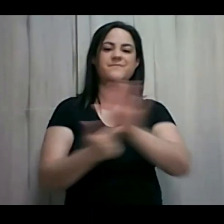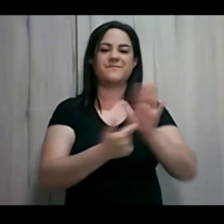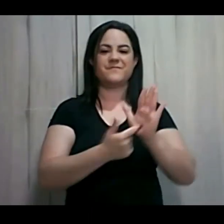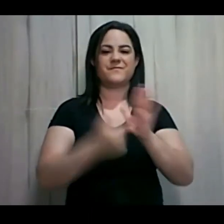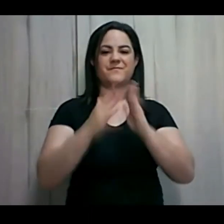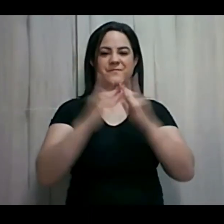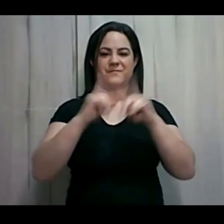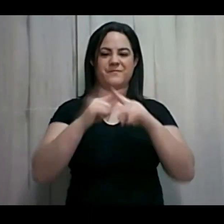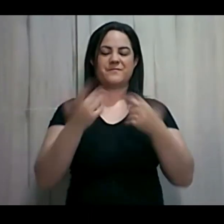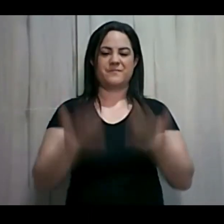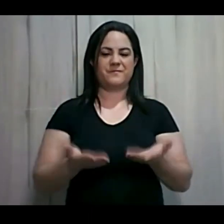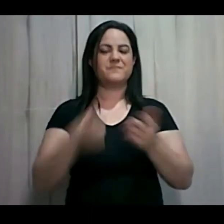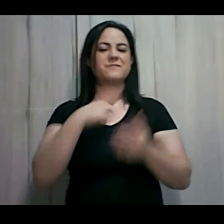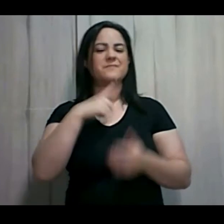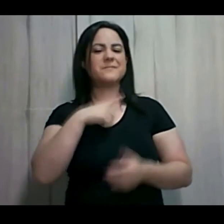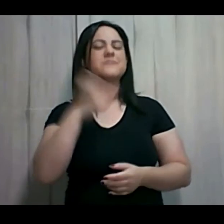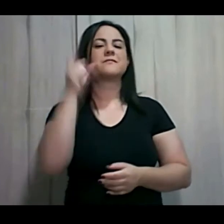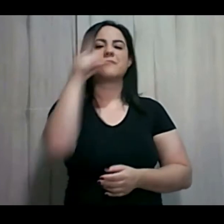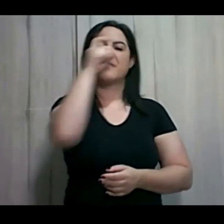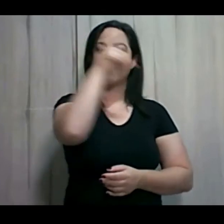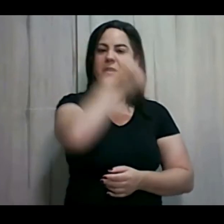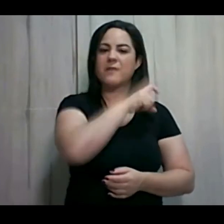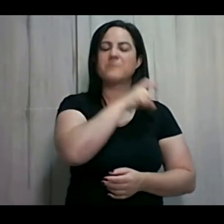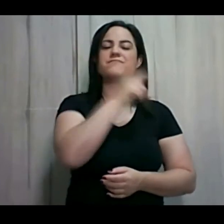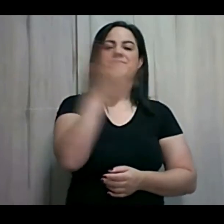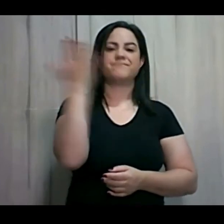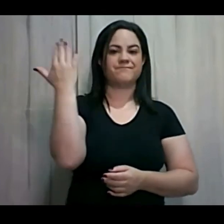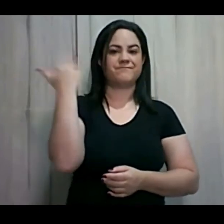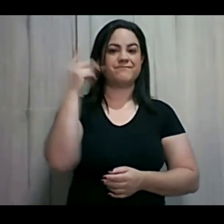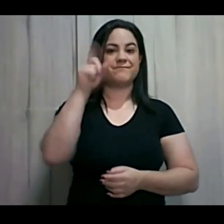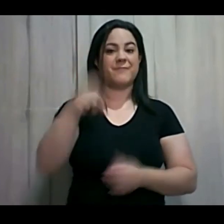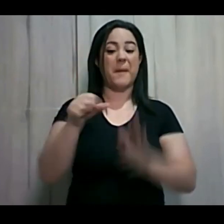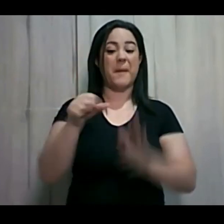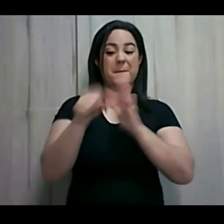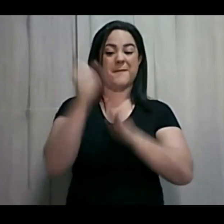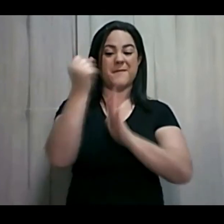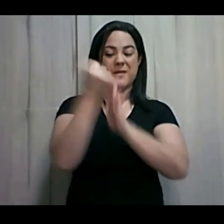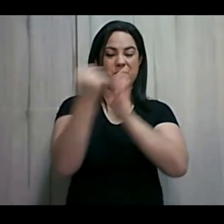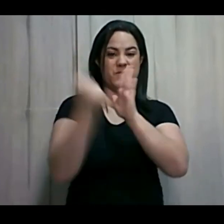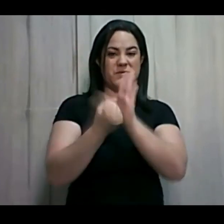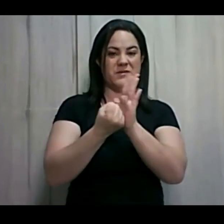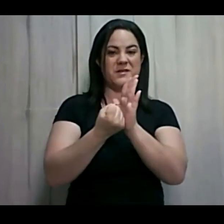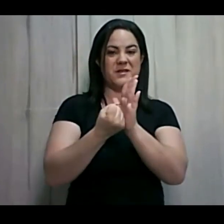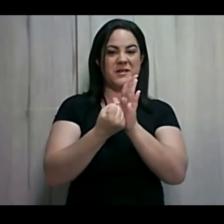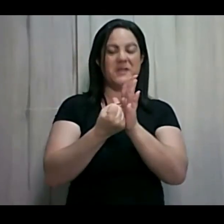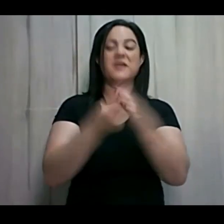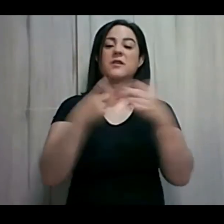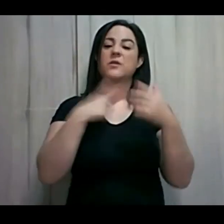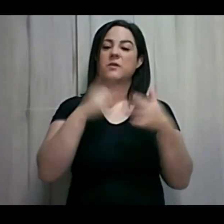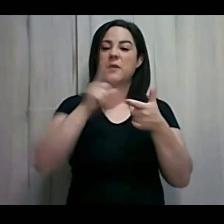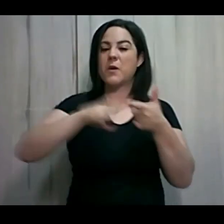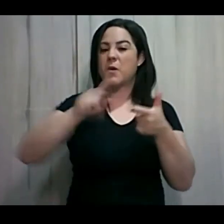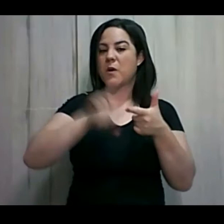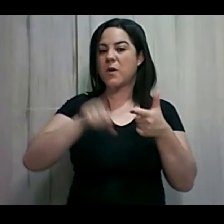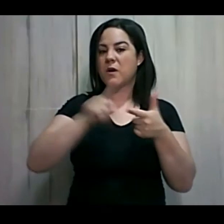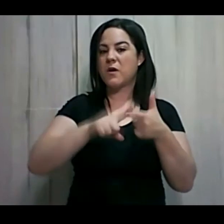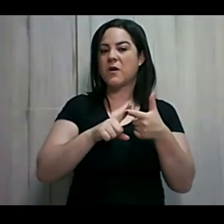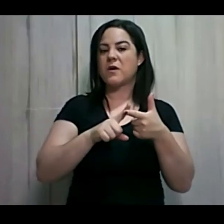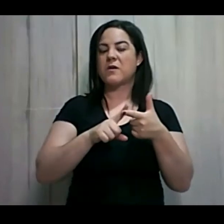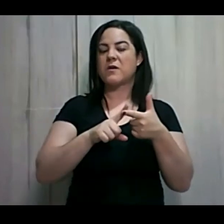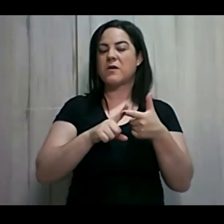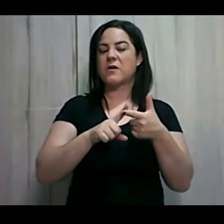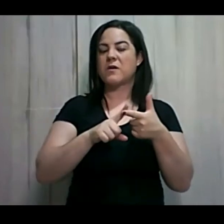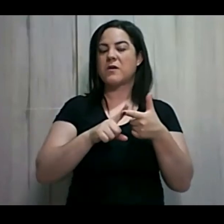Há muita dificuldade nessa época, é o primeiro século. Então você tem problemas com as religiões